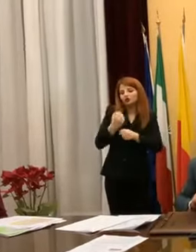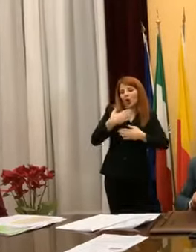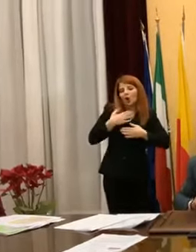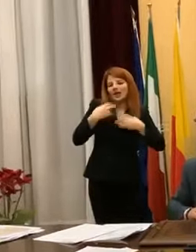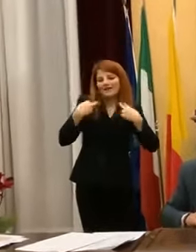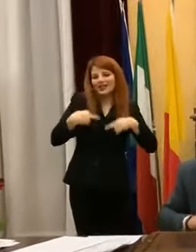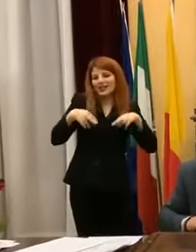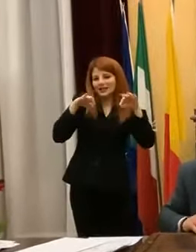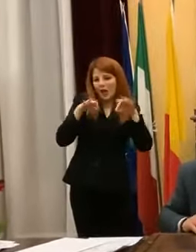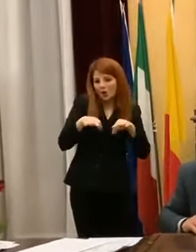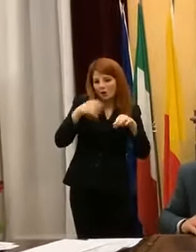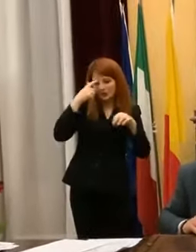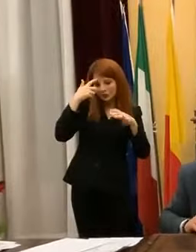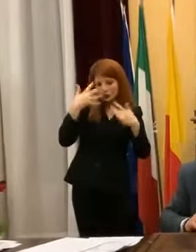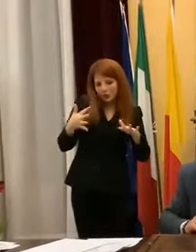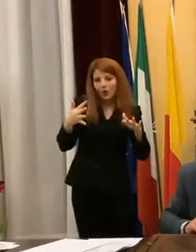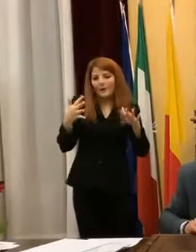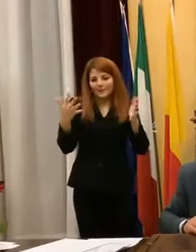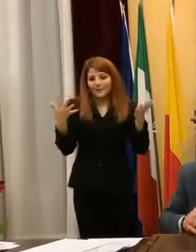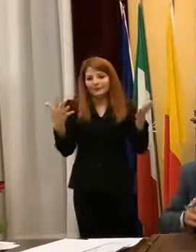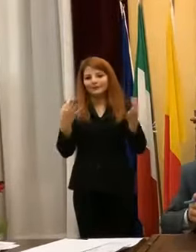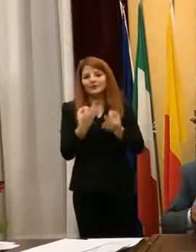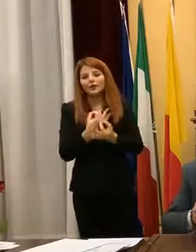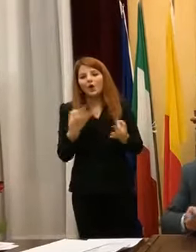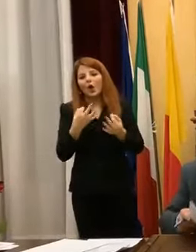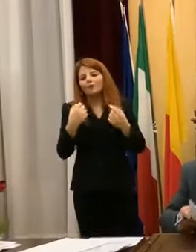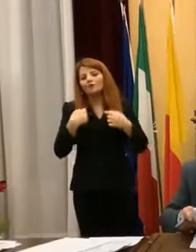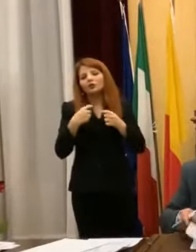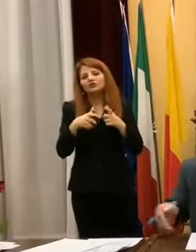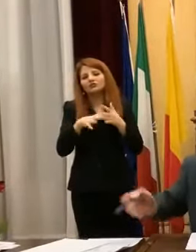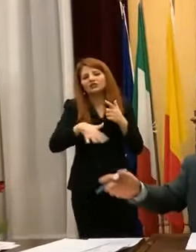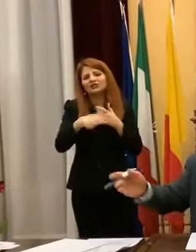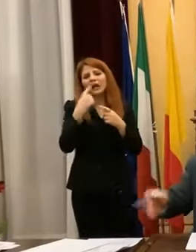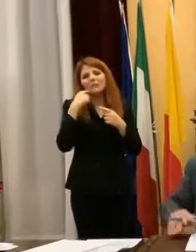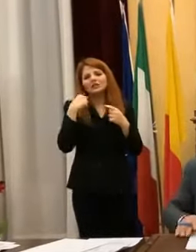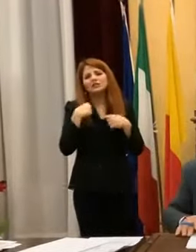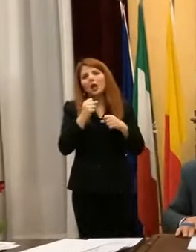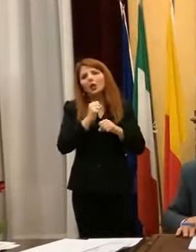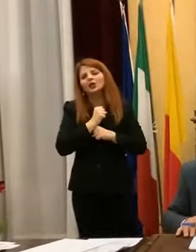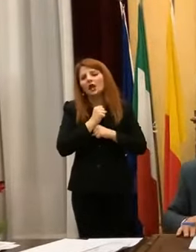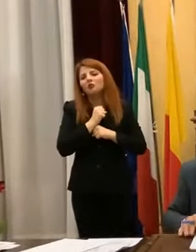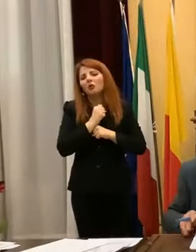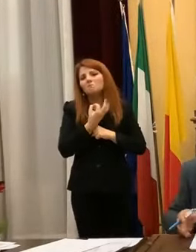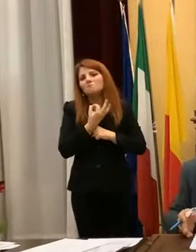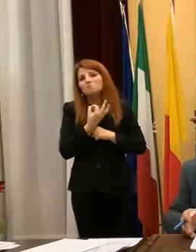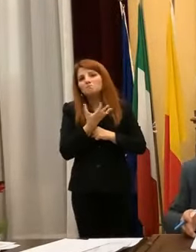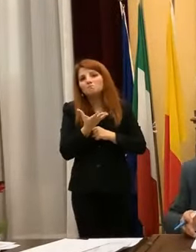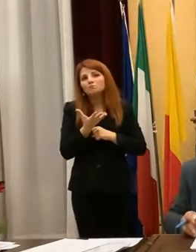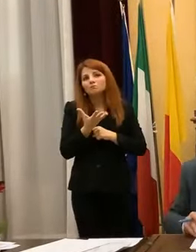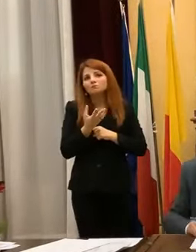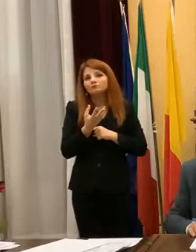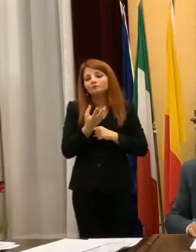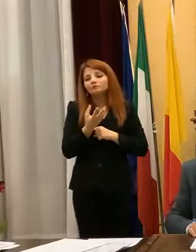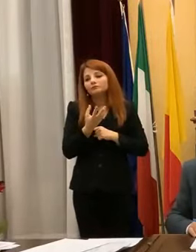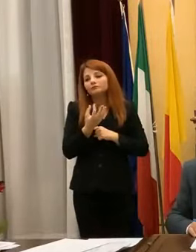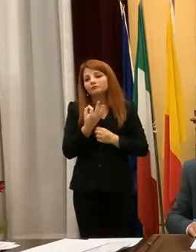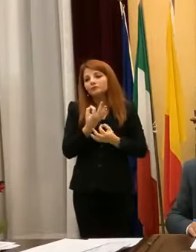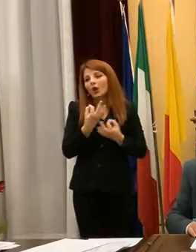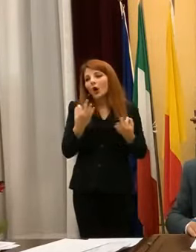il disprezzo, l'odio che magari il procuratore generale Barbara nei miei confronti, ma perché con lui abbiamo una partita